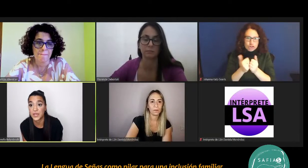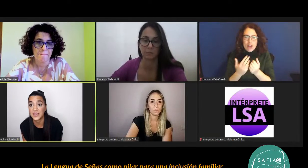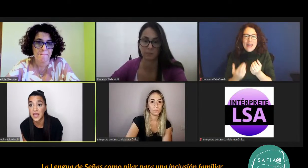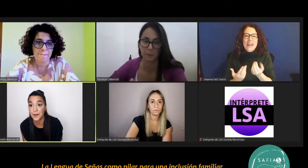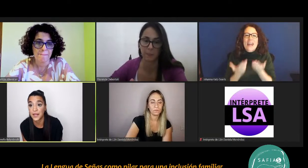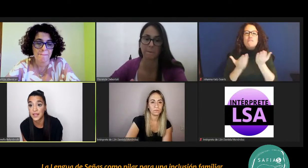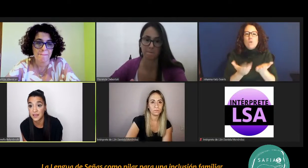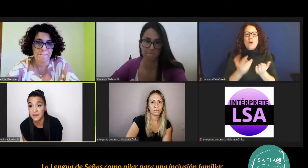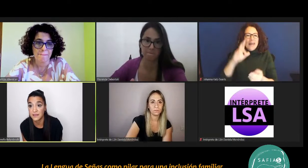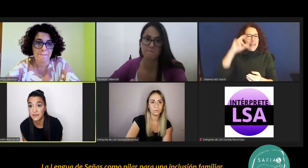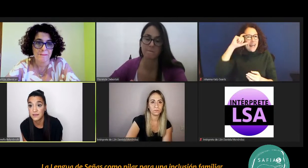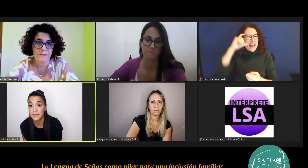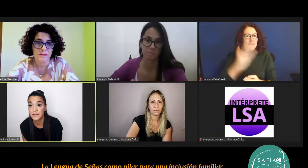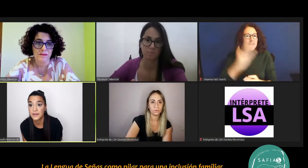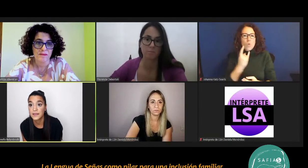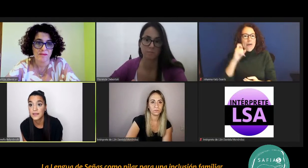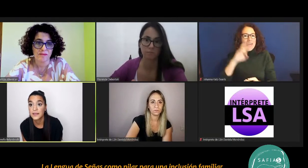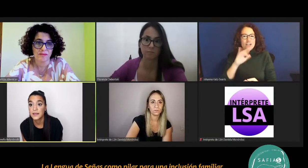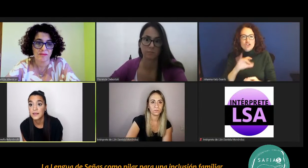apoyo de un intérprete.